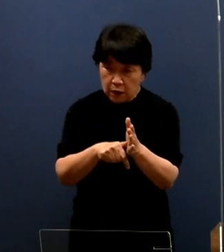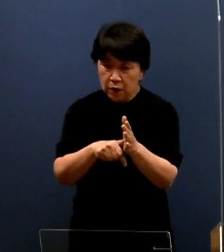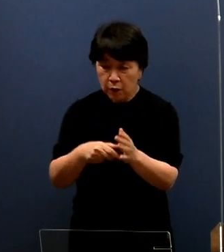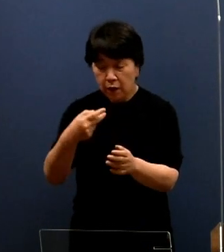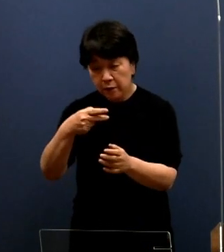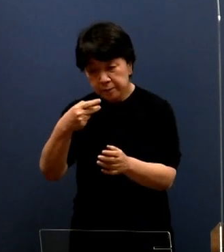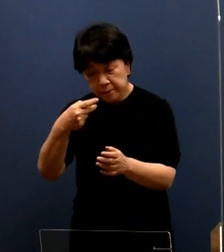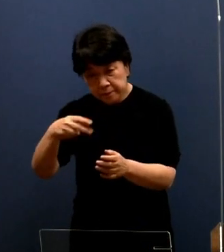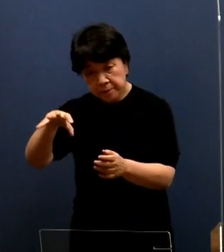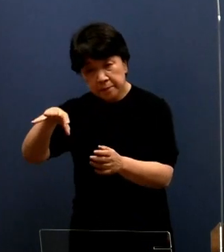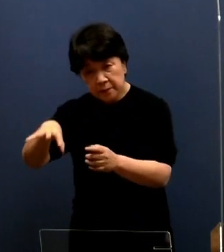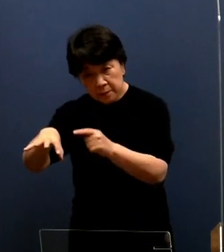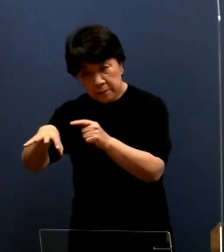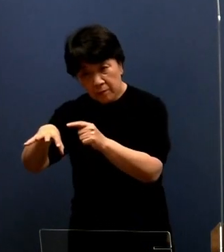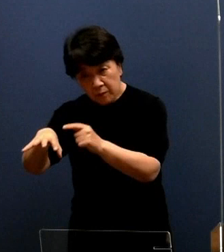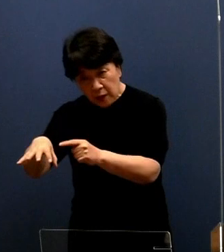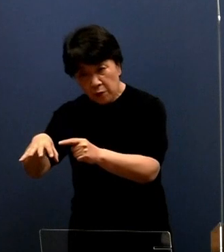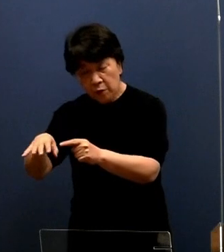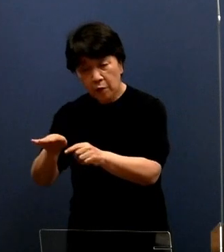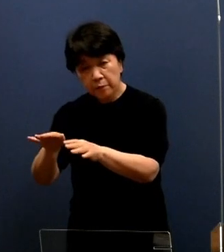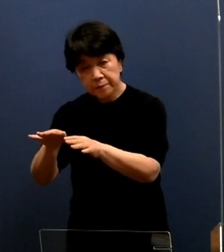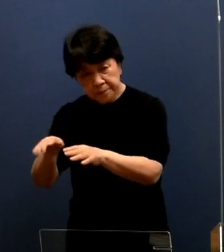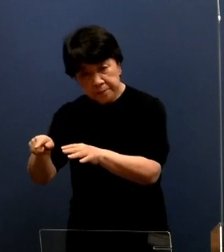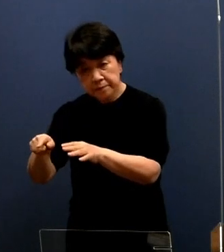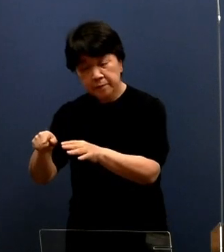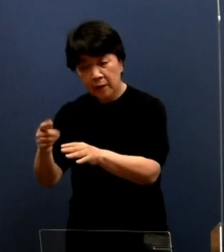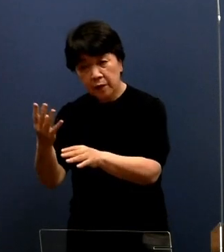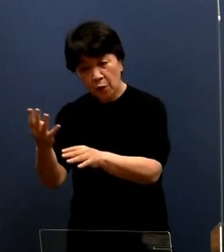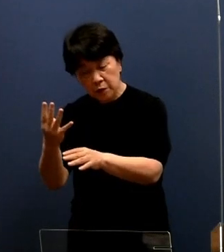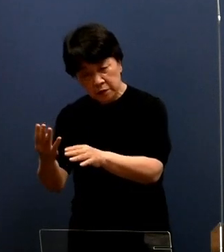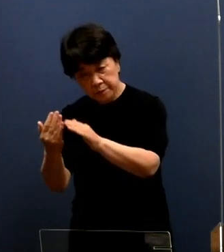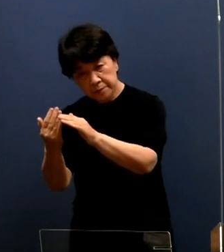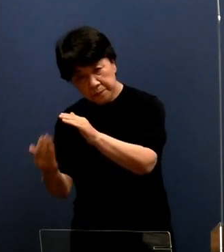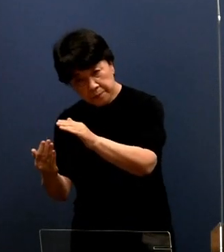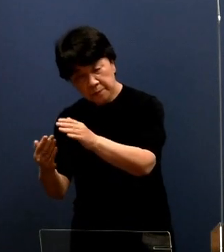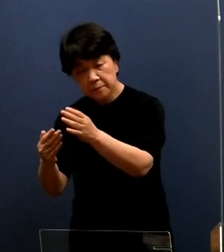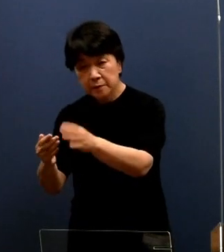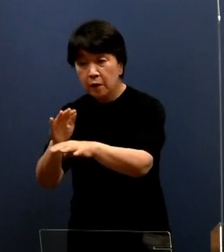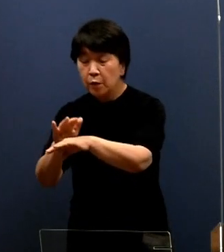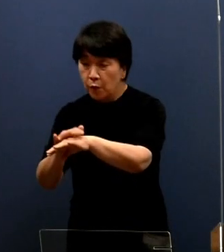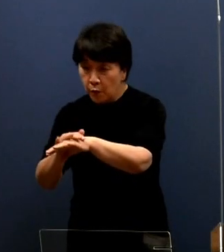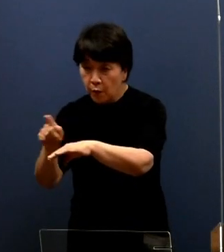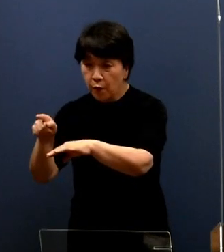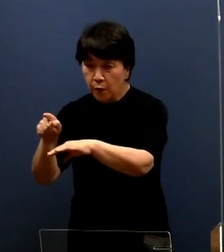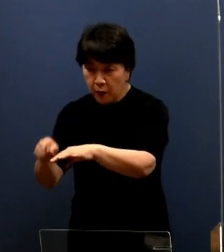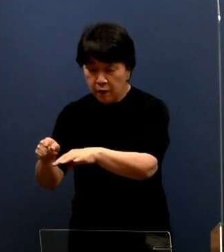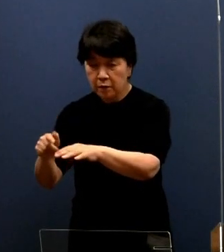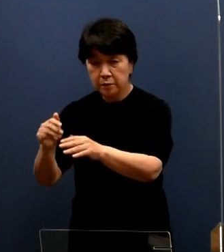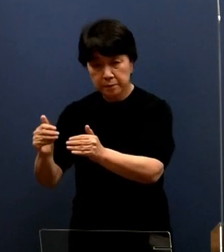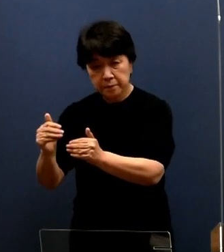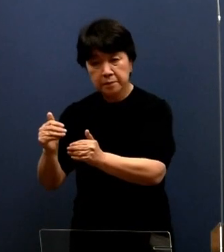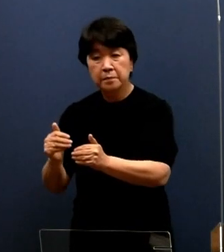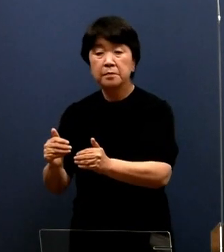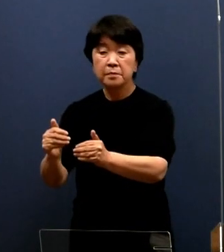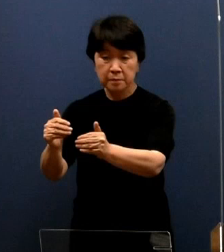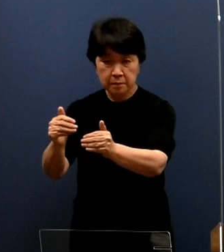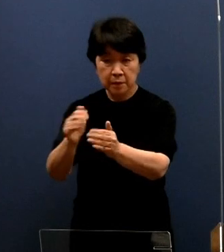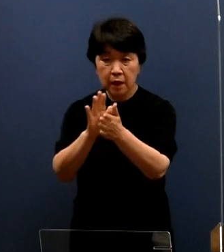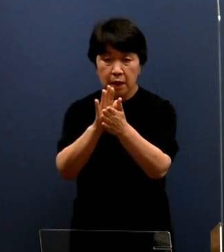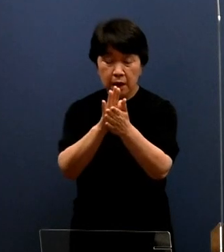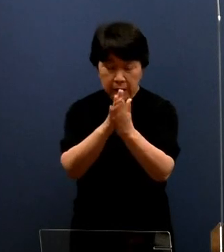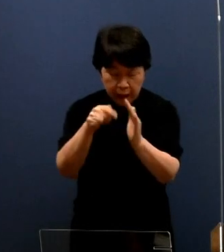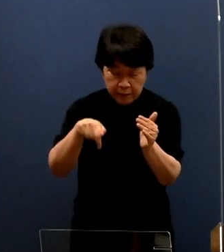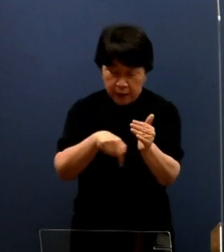の影響というのを後で取り戻さなきゃいけないということについては、県行政として、この県内の経済振興